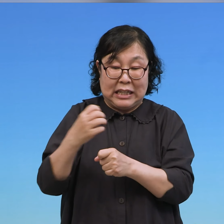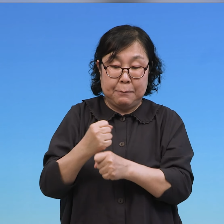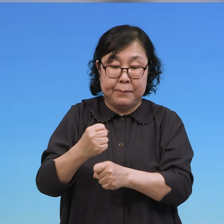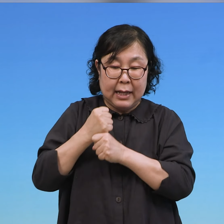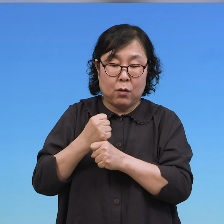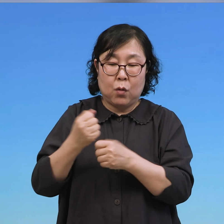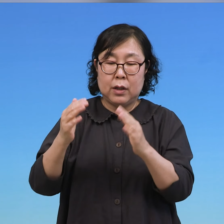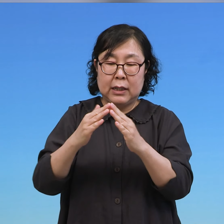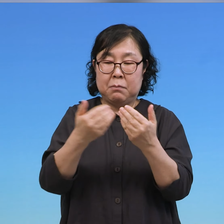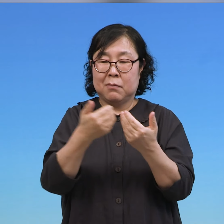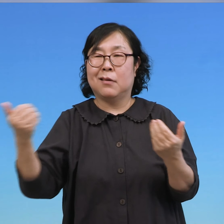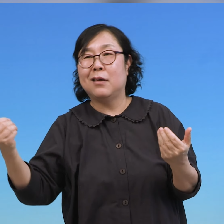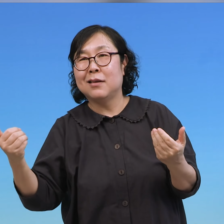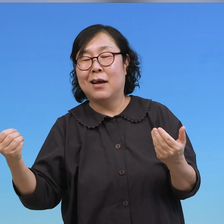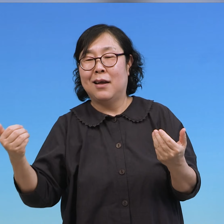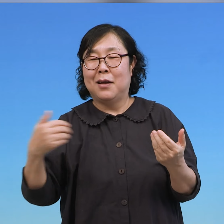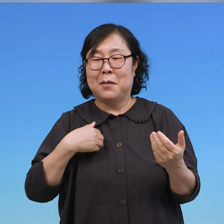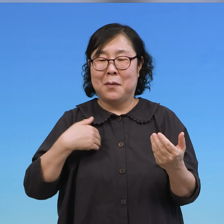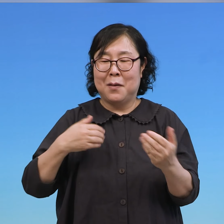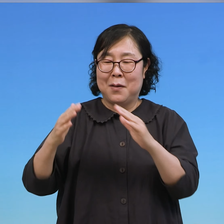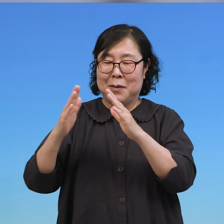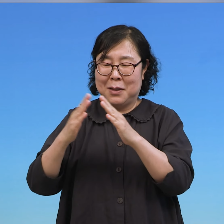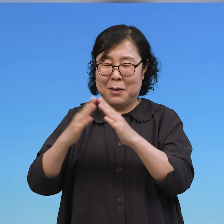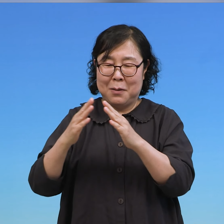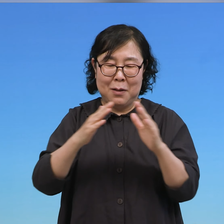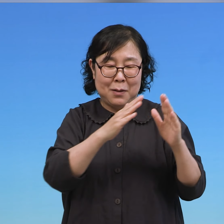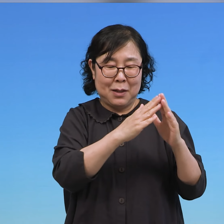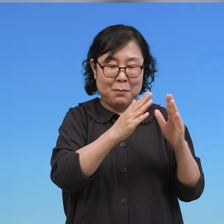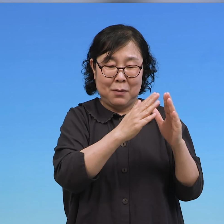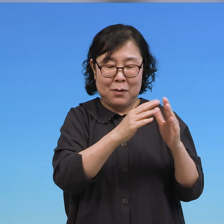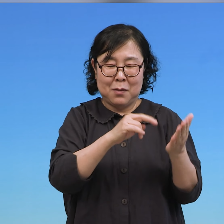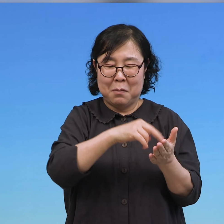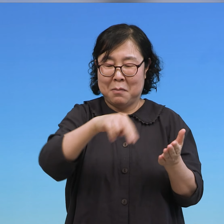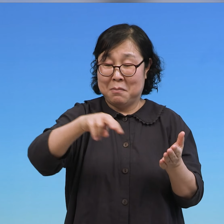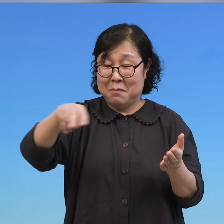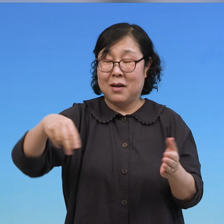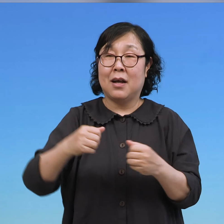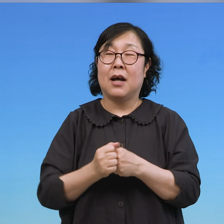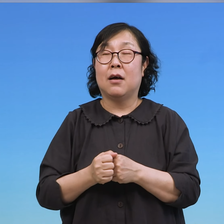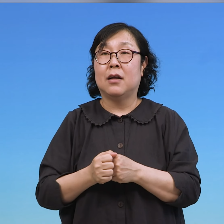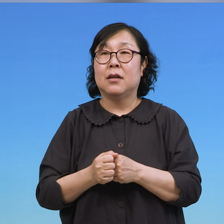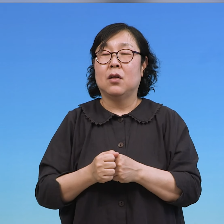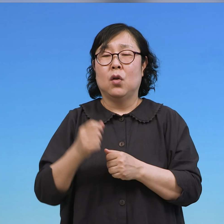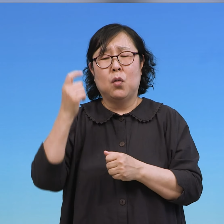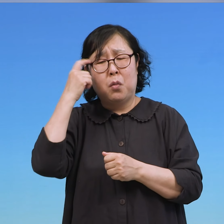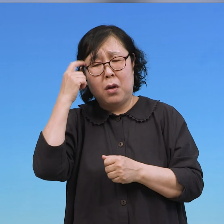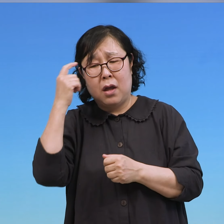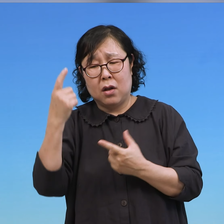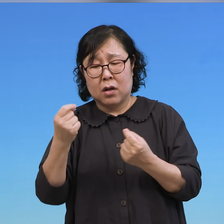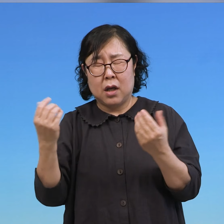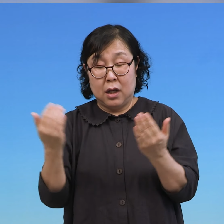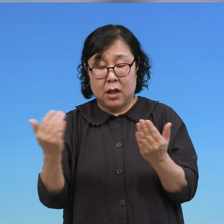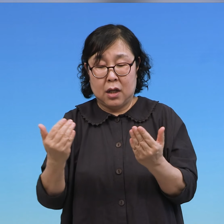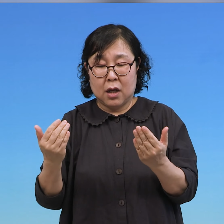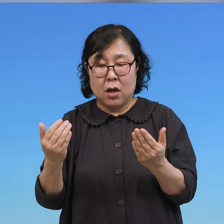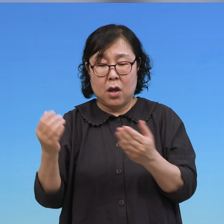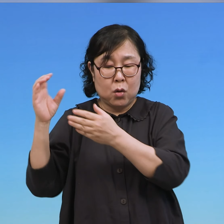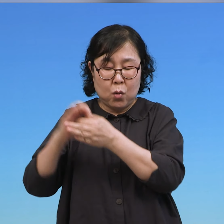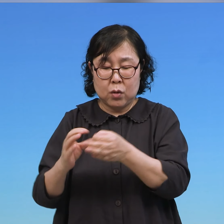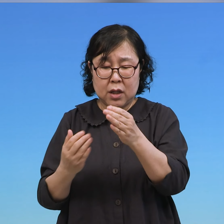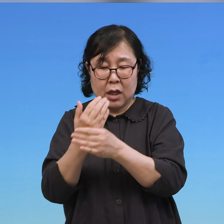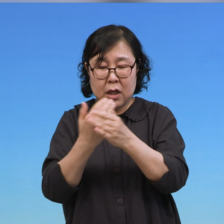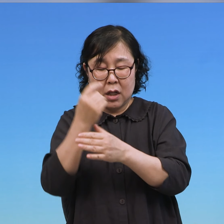그리고는 나와가지고 또 이제 유리방황을 하면서 시간이 많으니까 왜 이런 일이 연것부터 일어나지 2번씩이나?